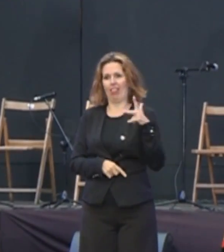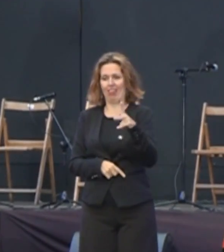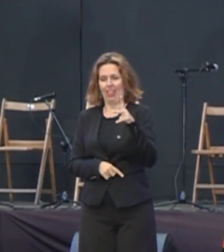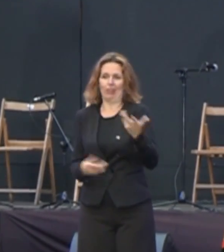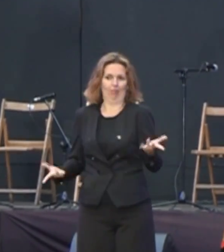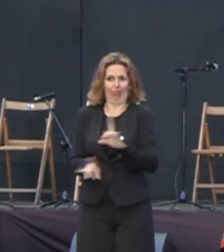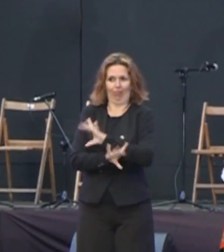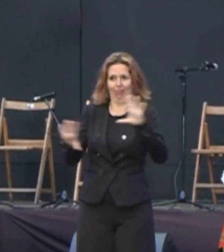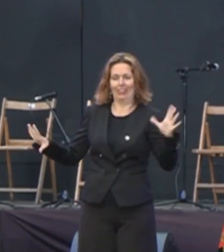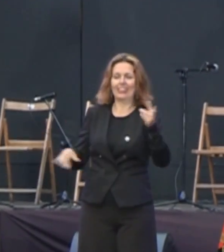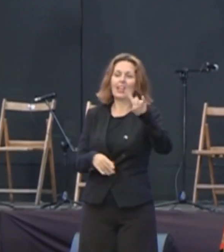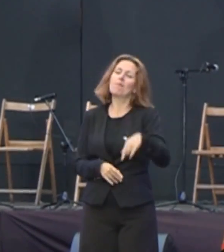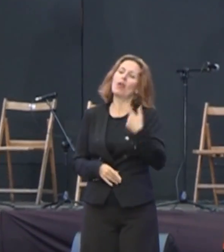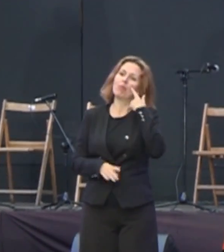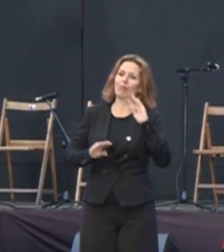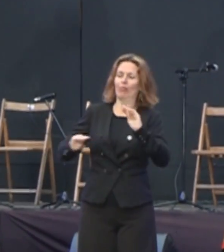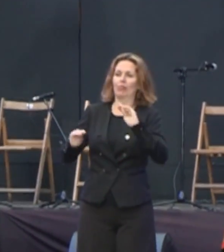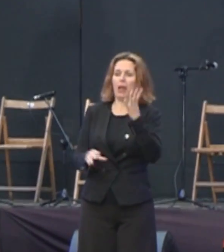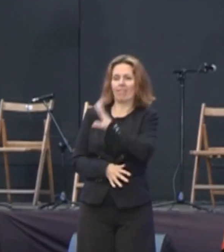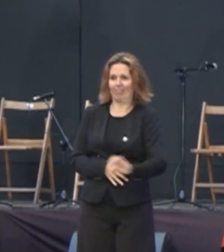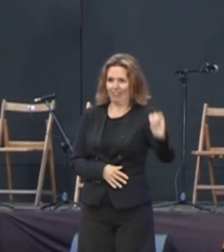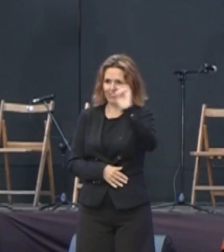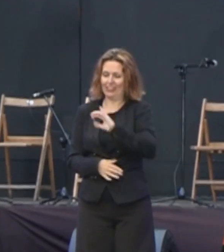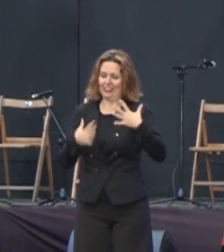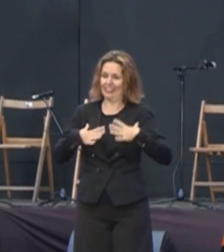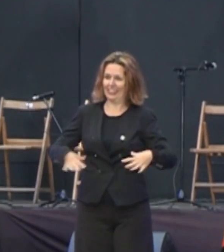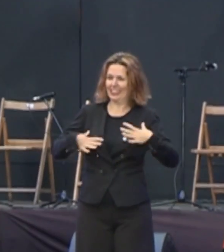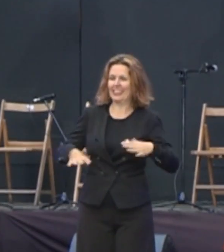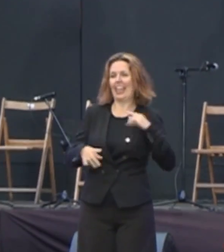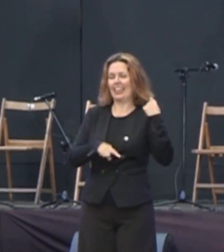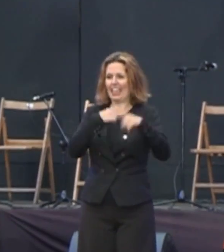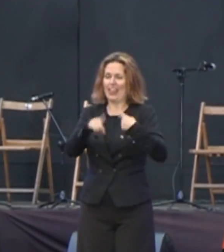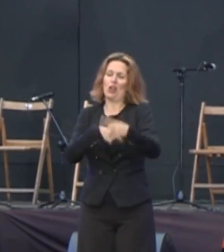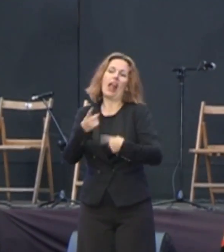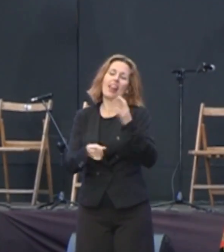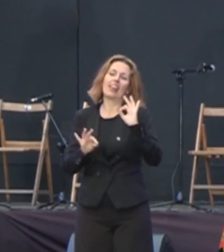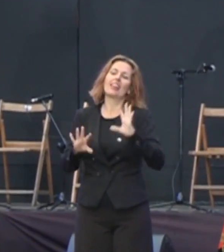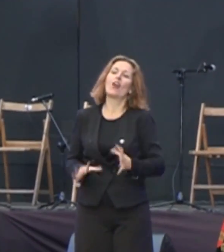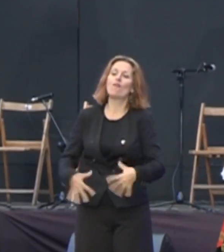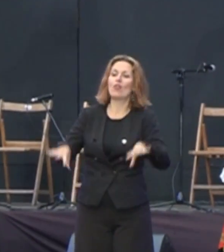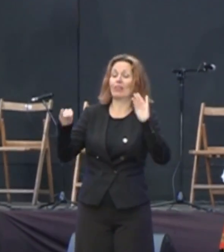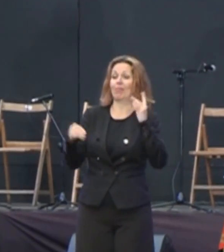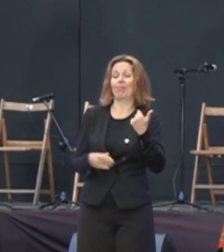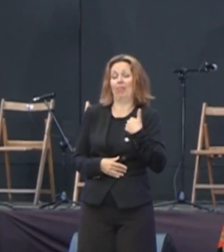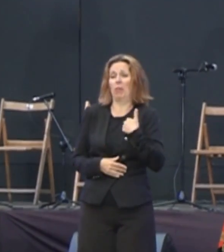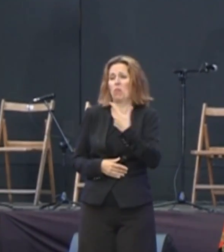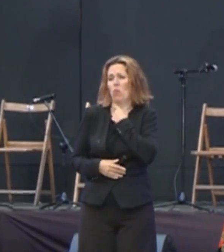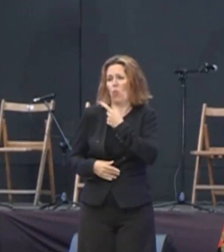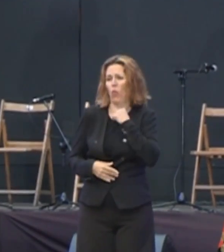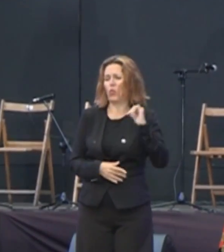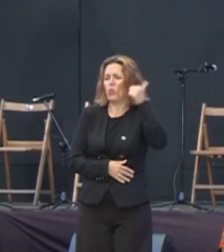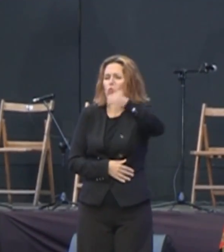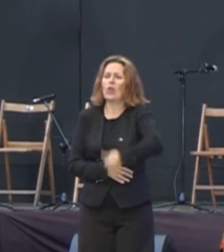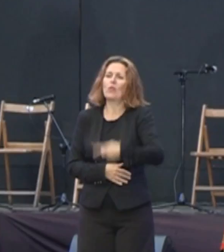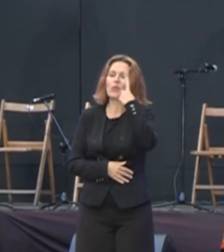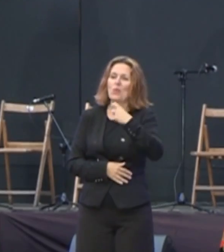encomio el exaltar también la maravilla de la indumentaria tradicional burgalesa. Y como a mí no me cuesta demasiado, porque llevo muchos